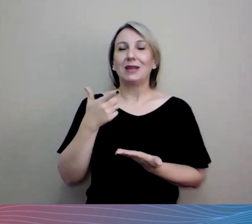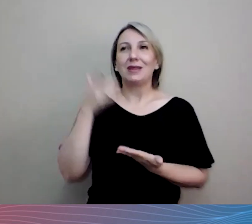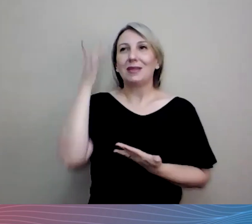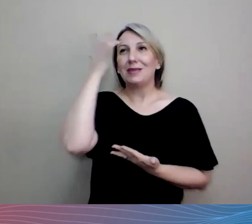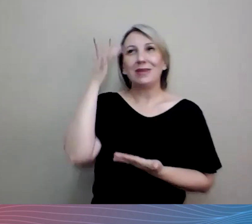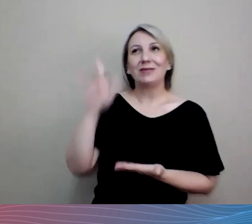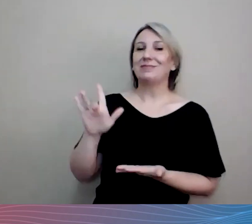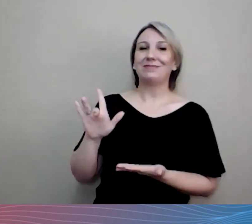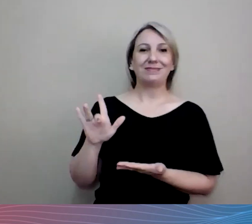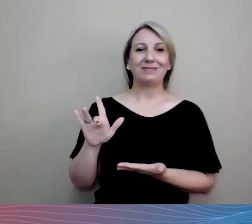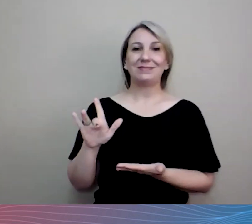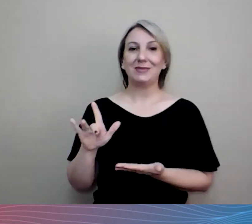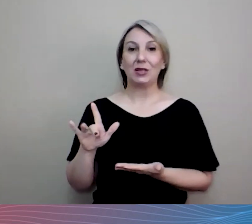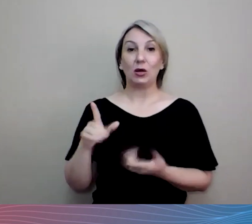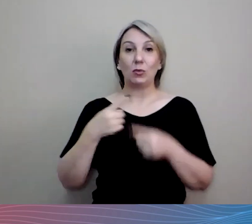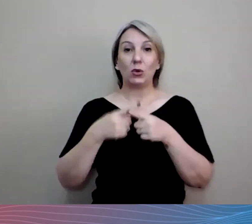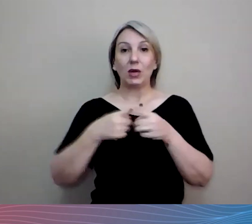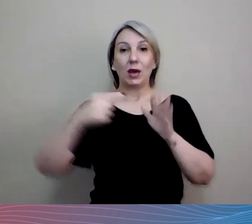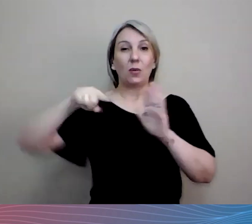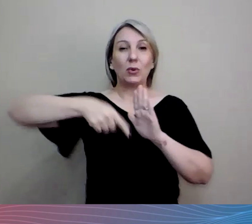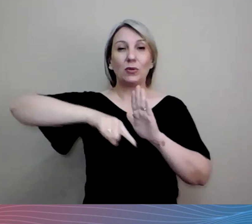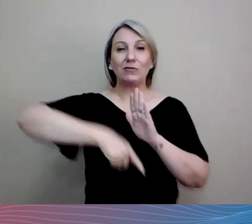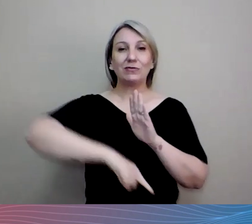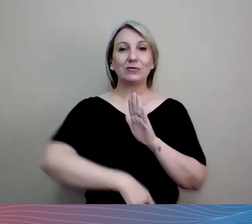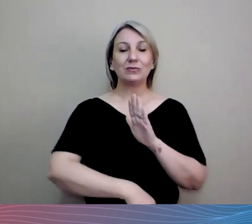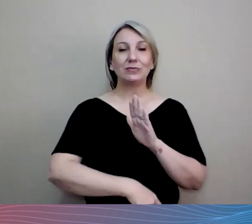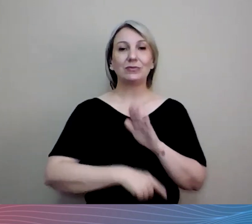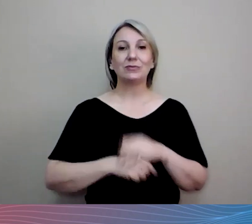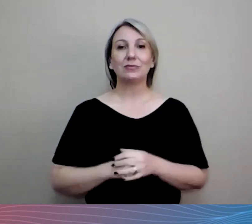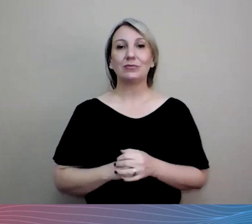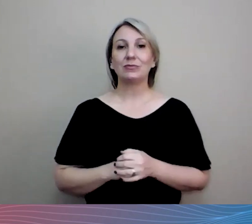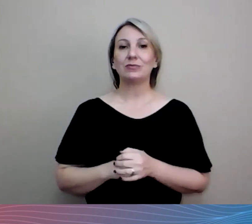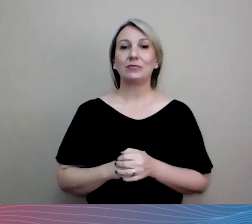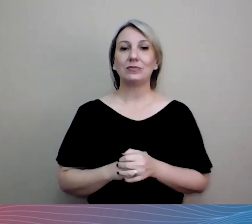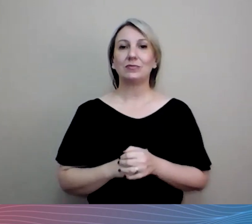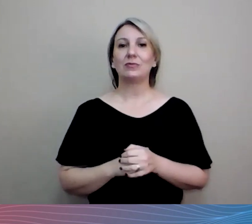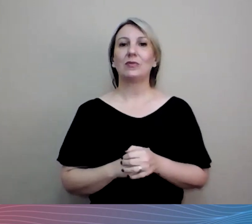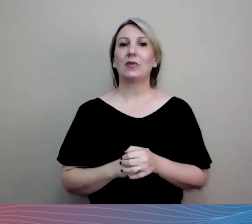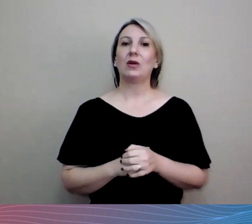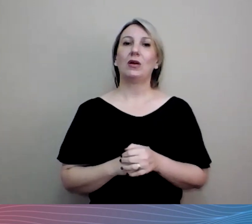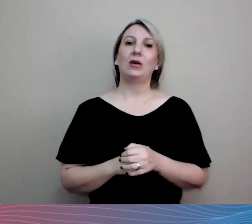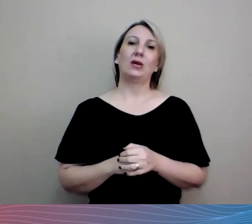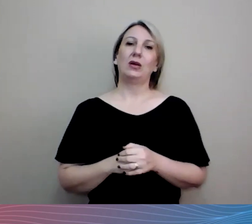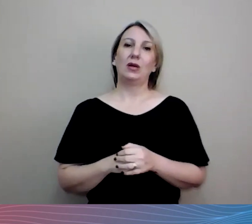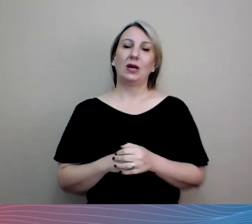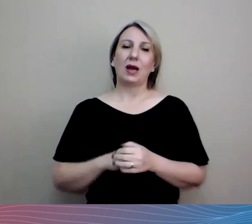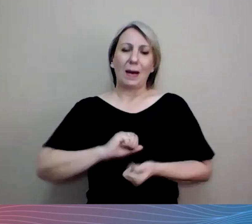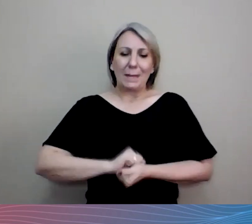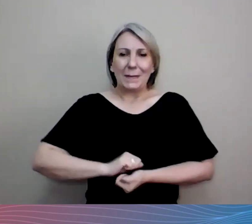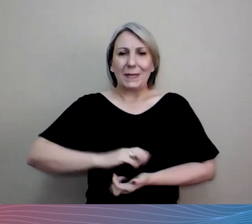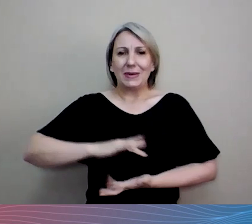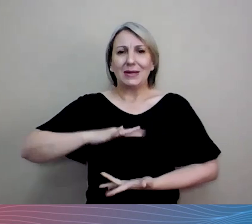ser enchidos, porque na nossa versão aqui está: sejais tomados de toda a plenitude de Deus, no final do